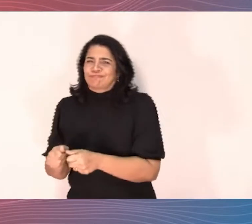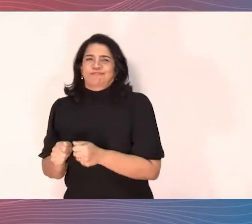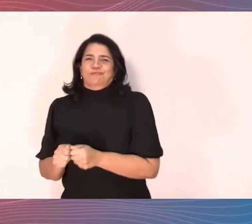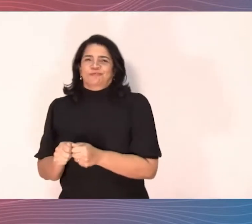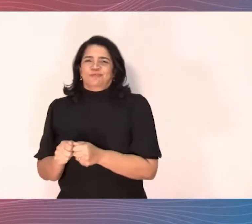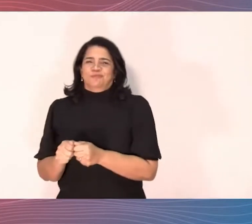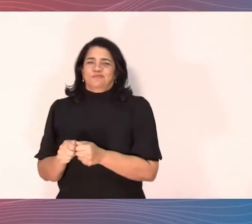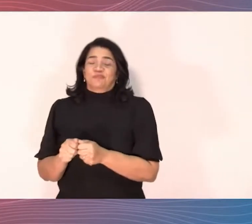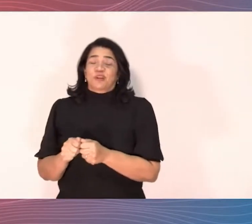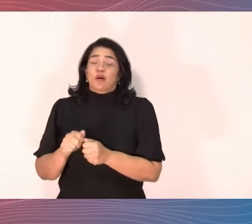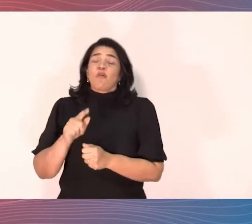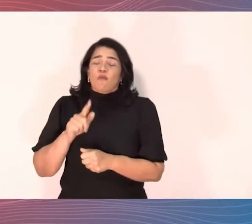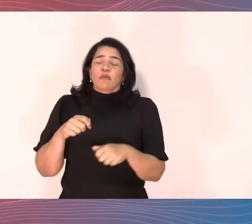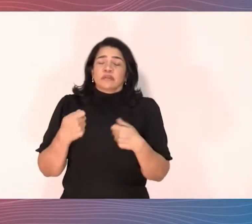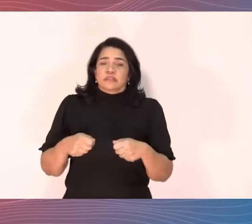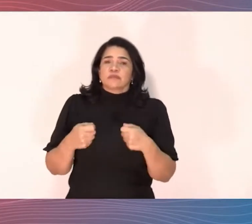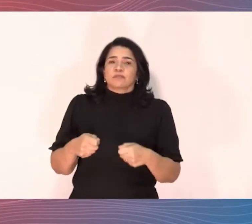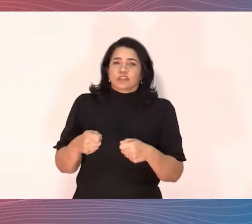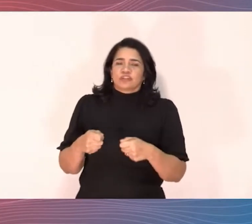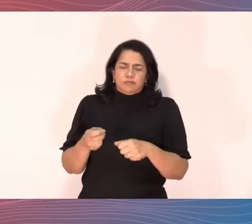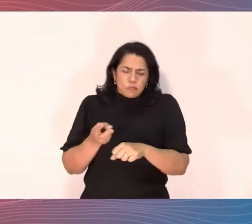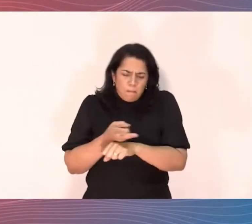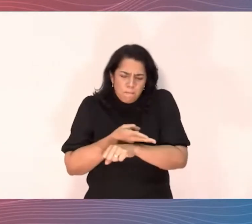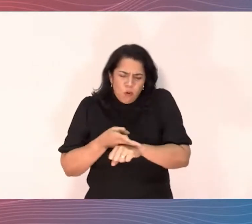ser imerso na palavra?